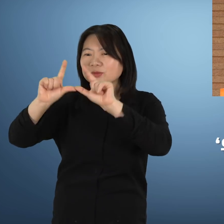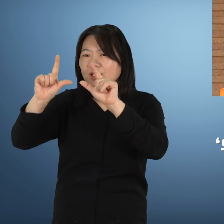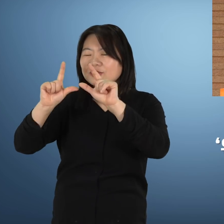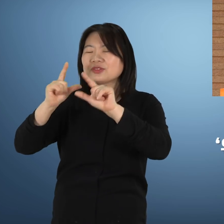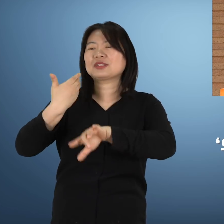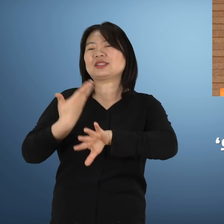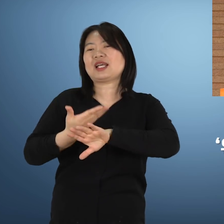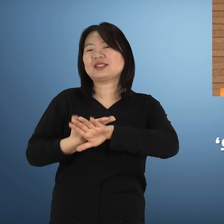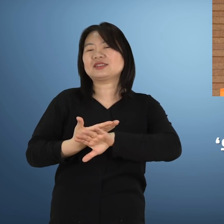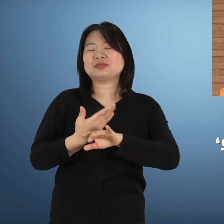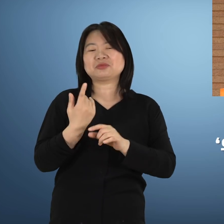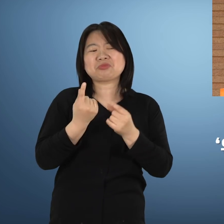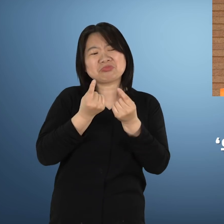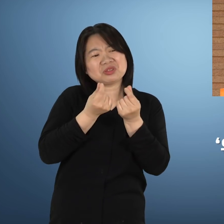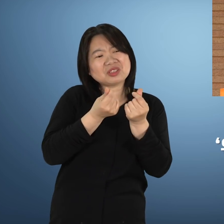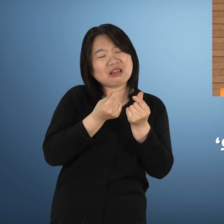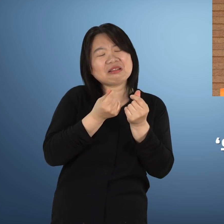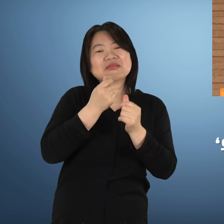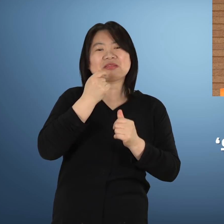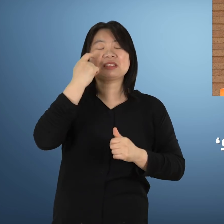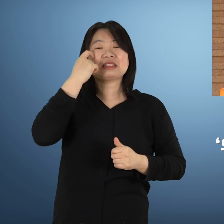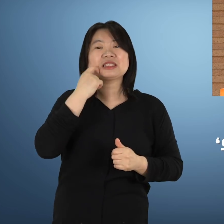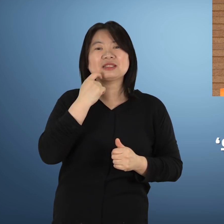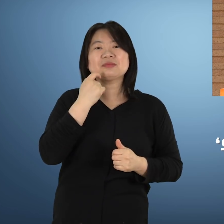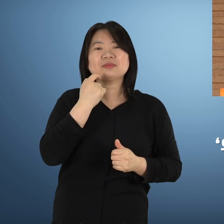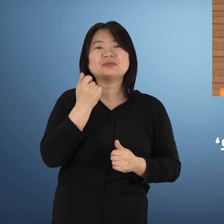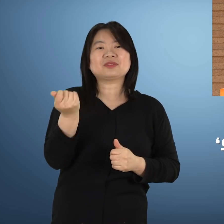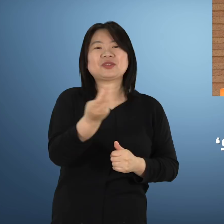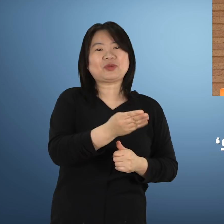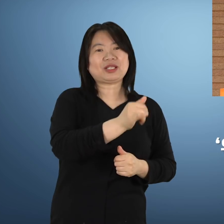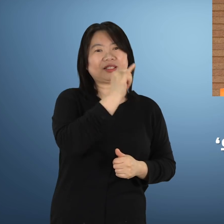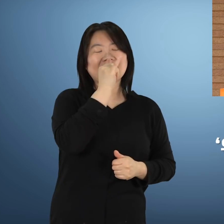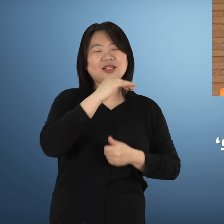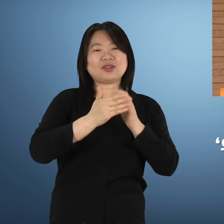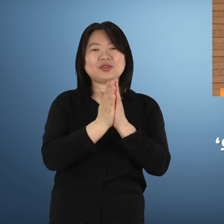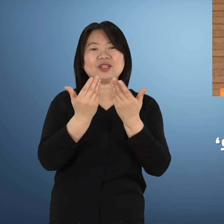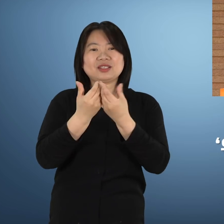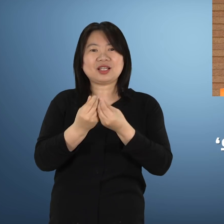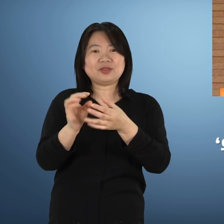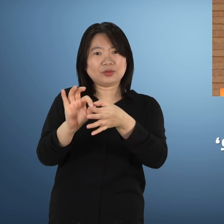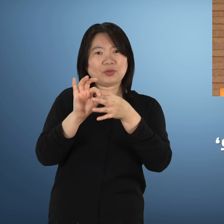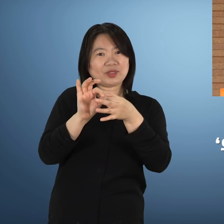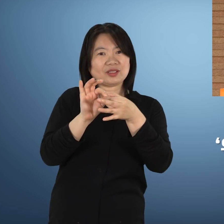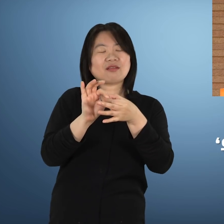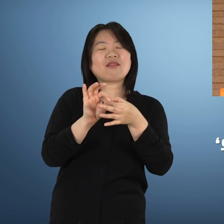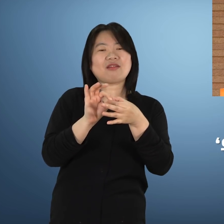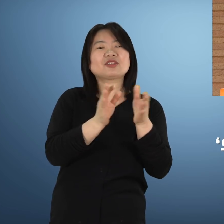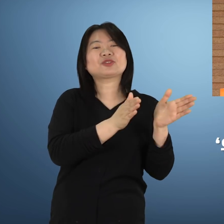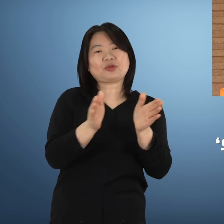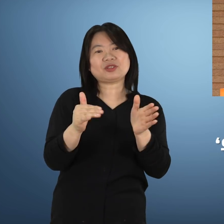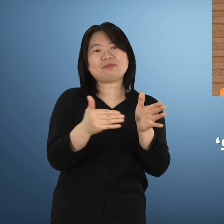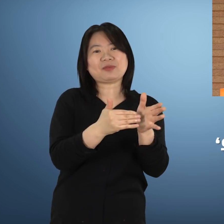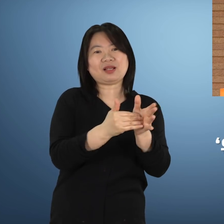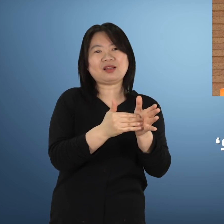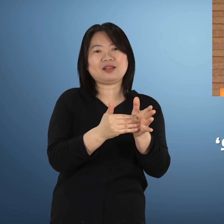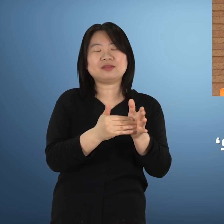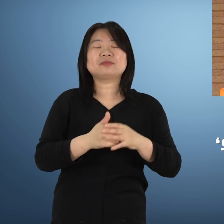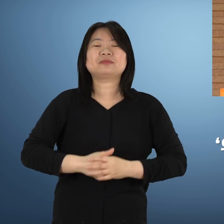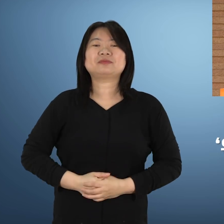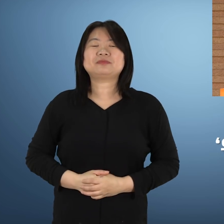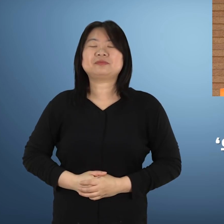있다. 이렇게 몇 가지 성경의 신뢰를 들어서 정의를 했어요. 자,